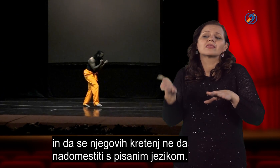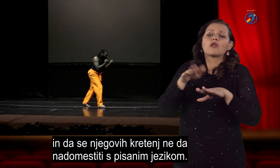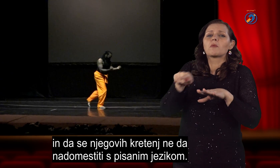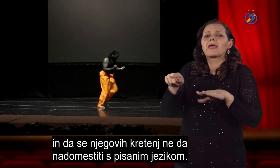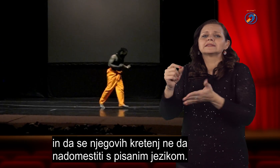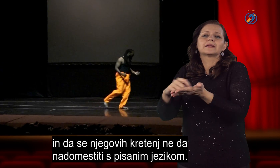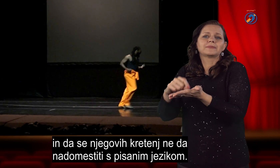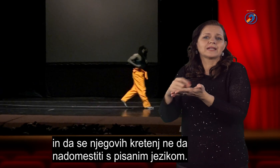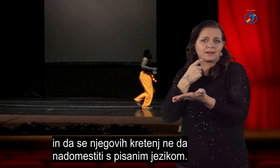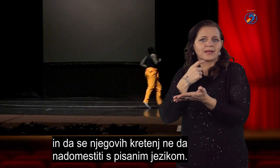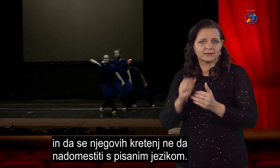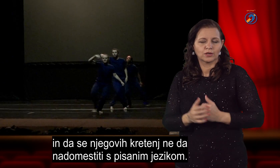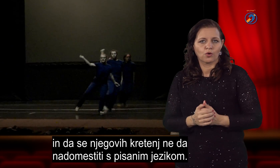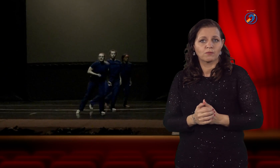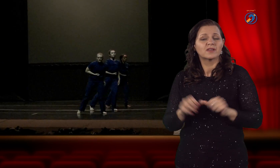jezikom.